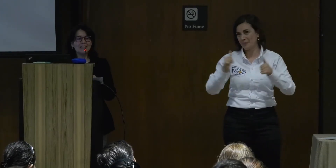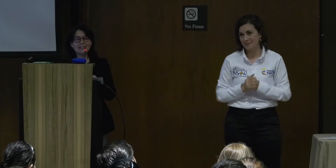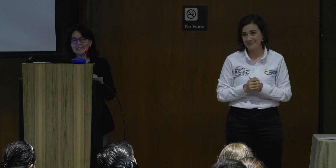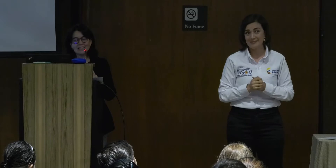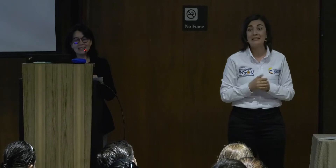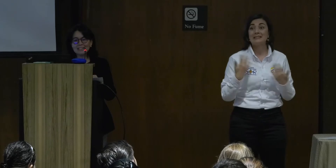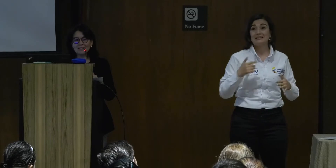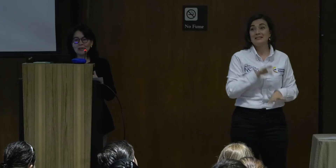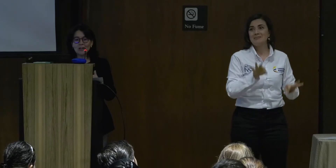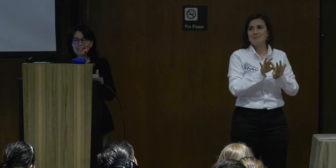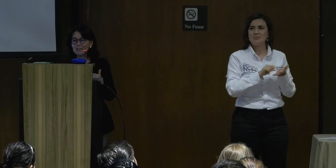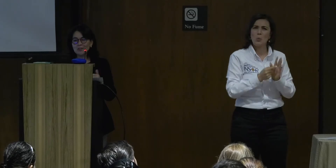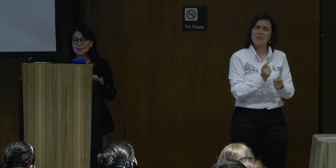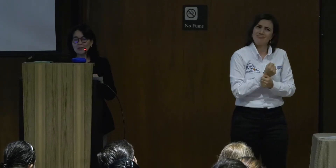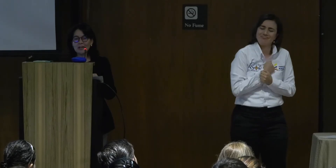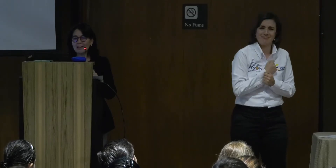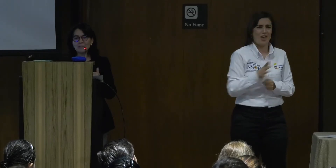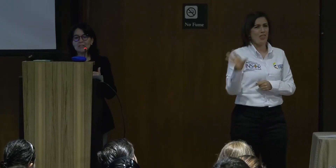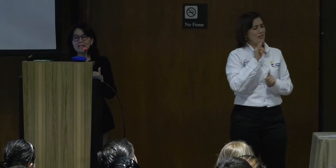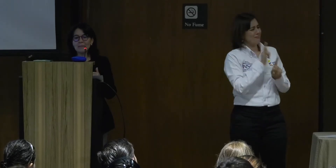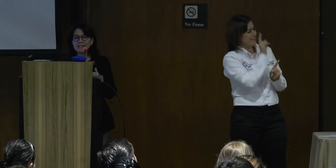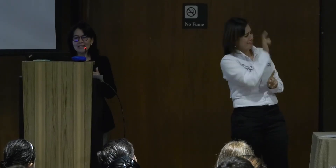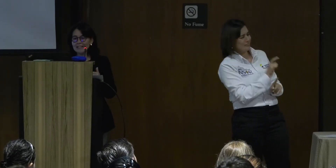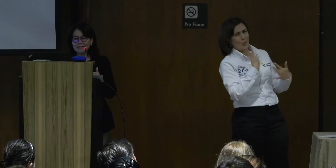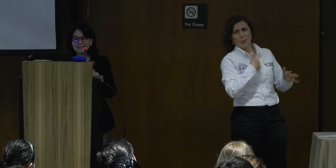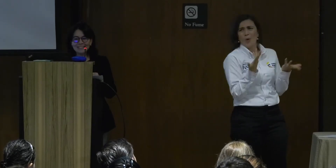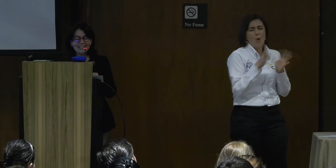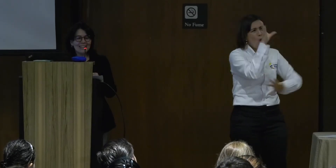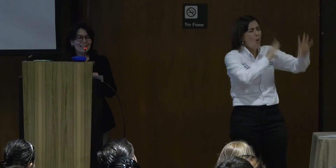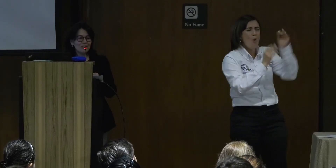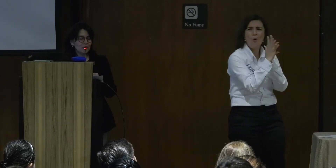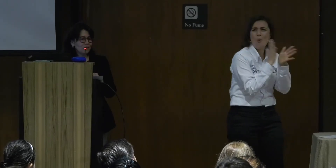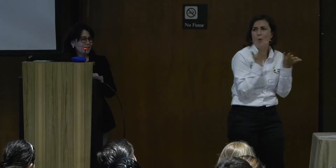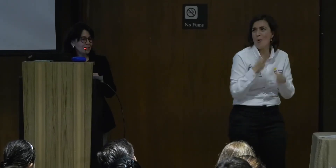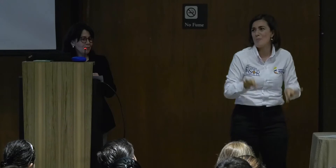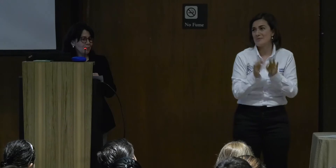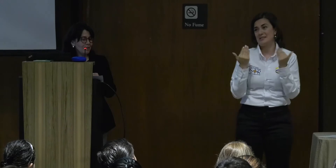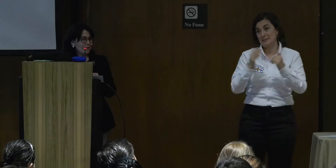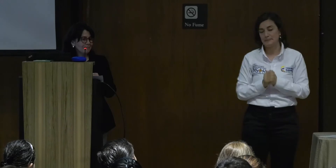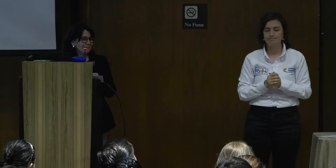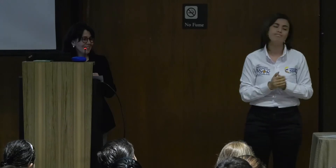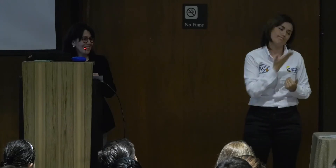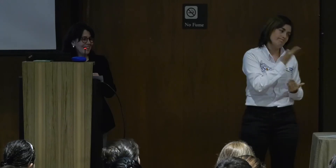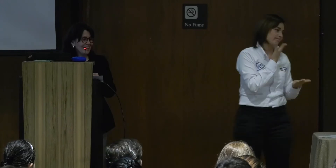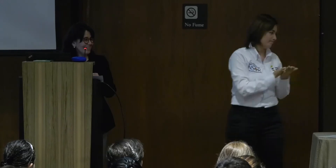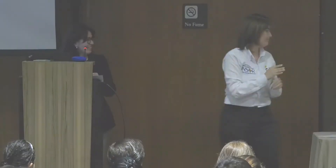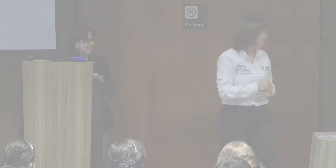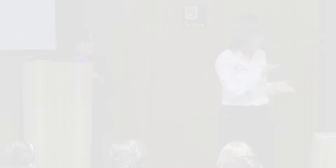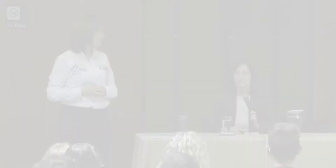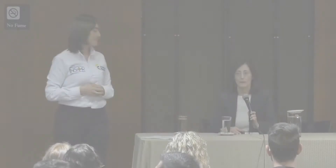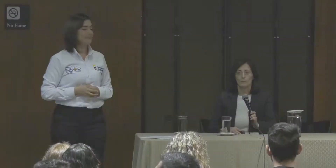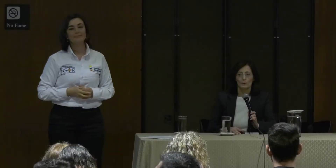de que se le recibe con cariño y con ganas pues de aprender. Entonces, bueno, Pilar,